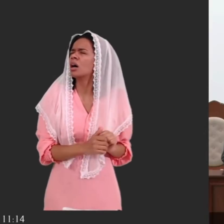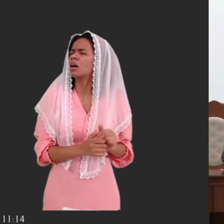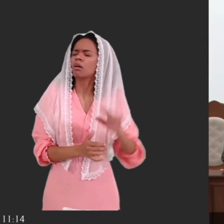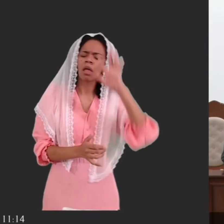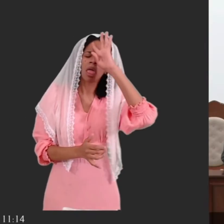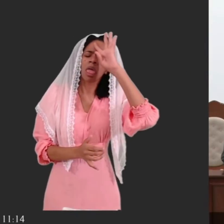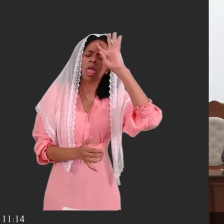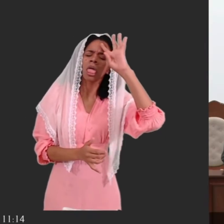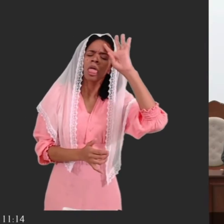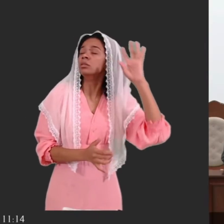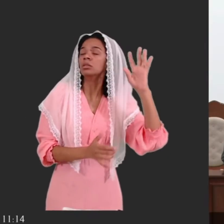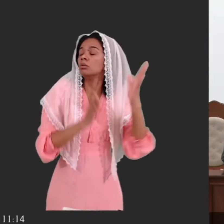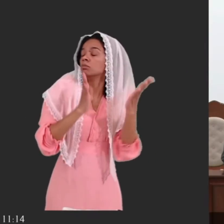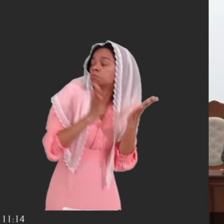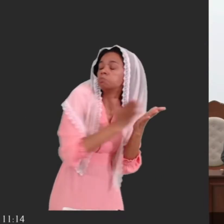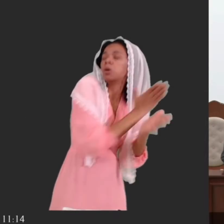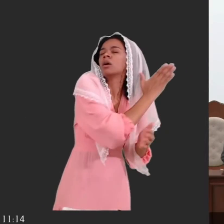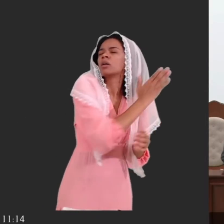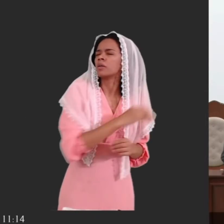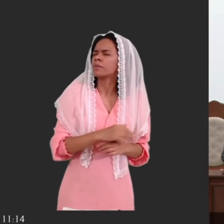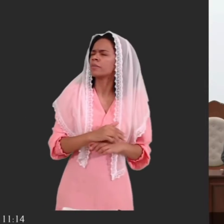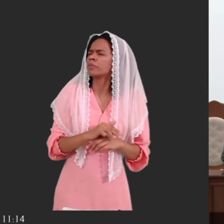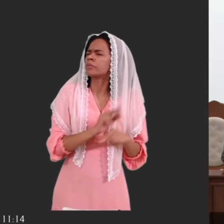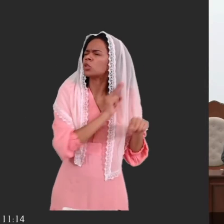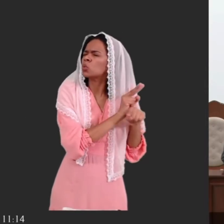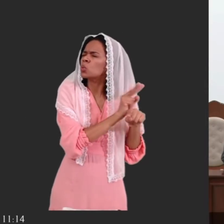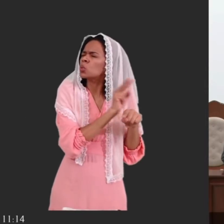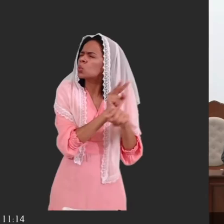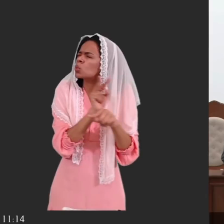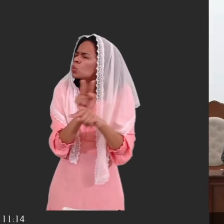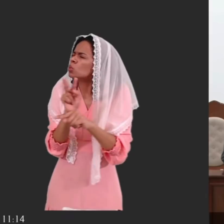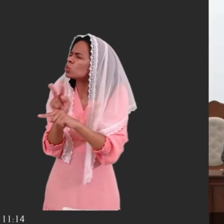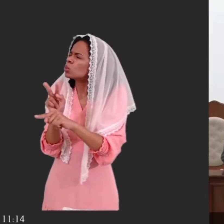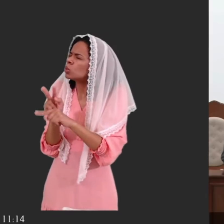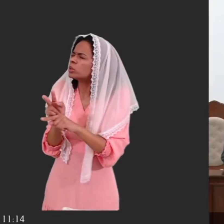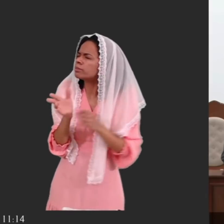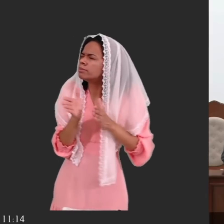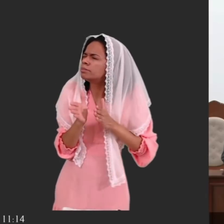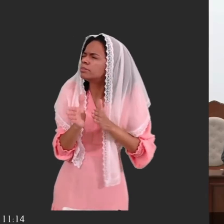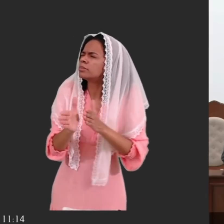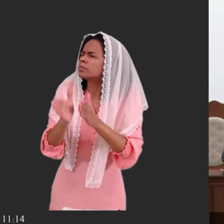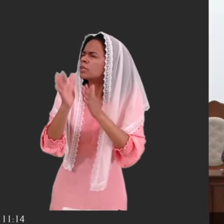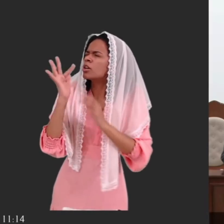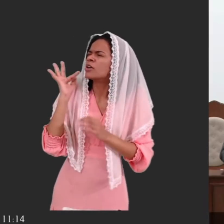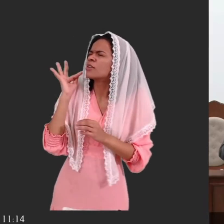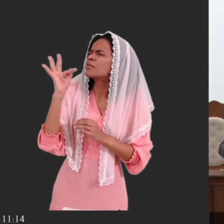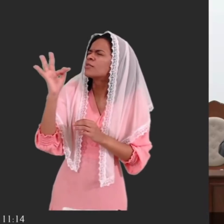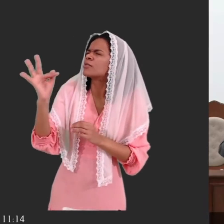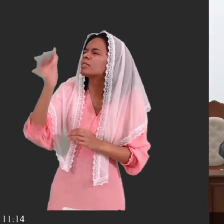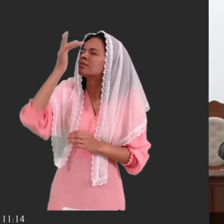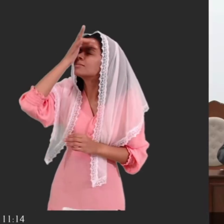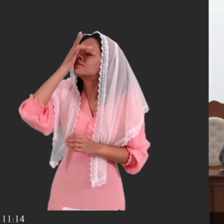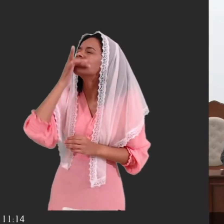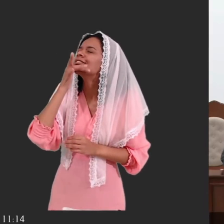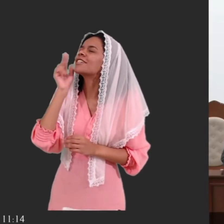da morte, Senhor. Guarda-nos para que possamos naquele dia ver a tua